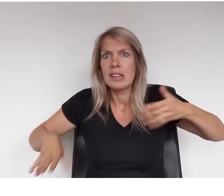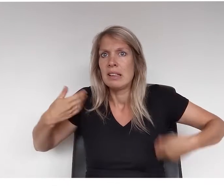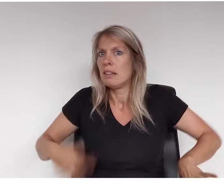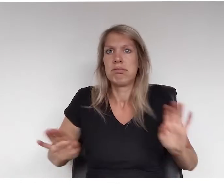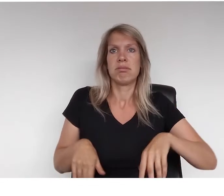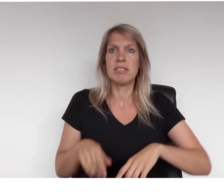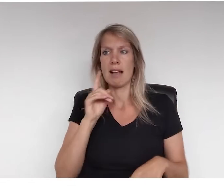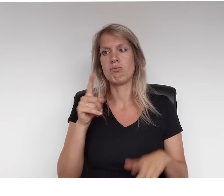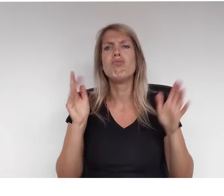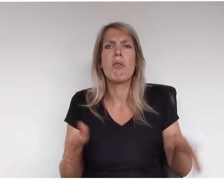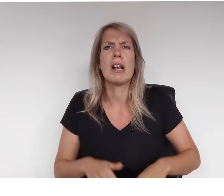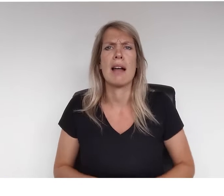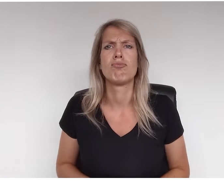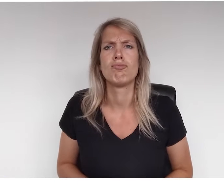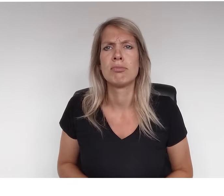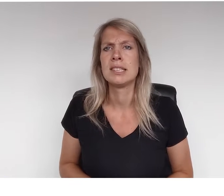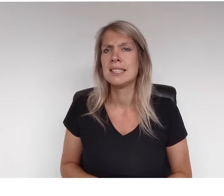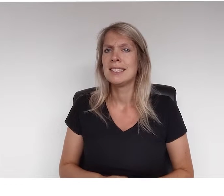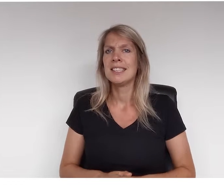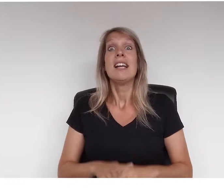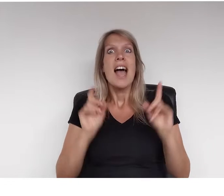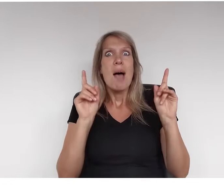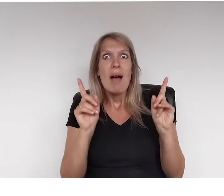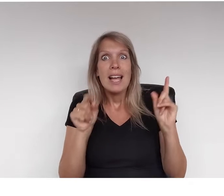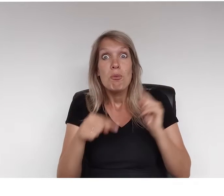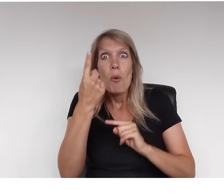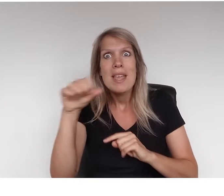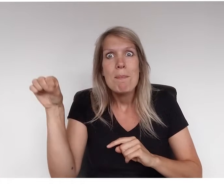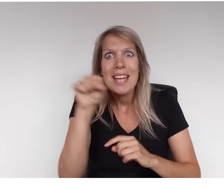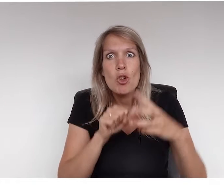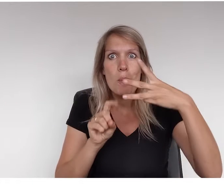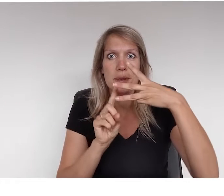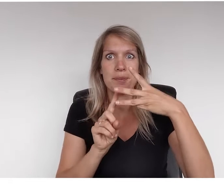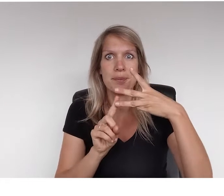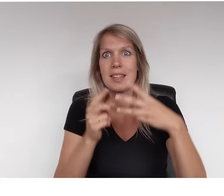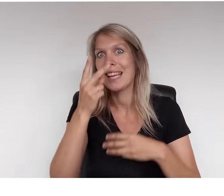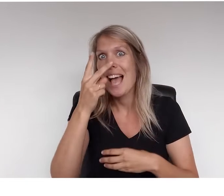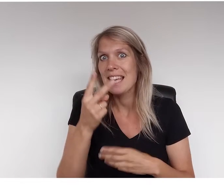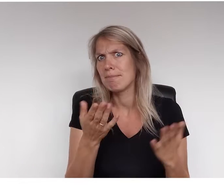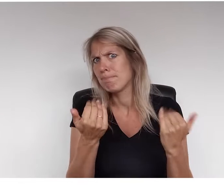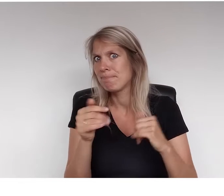Ja, dit is het wel, denk ik. En ik heb nog meer meegenomen. Kijk maar.